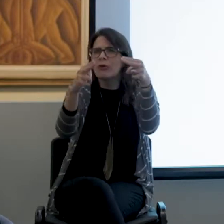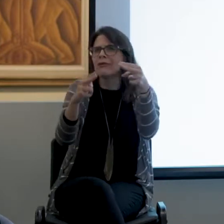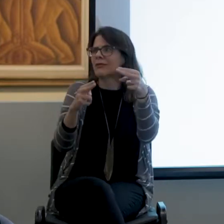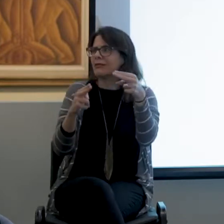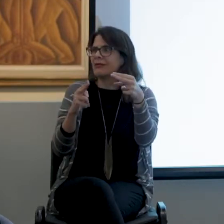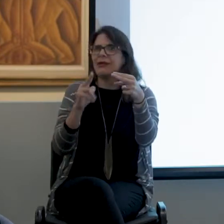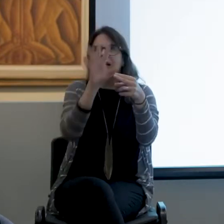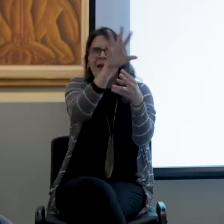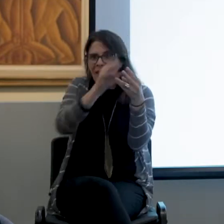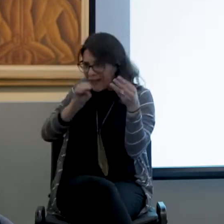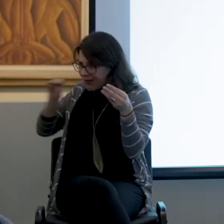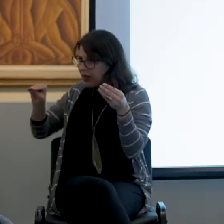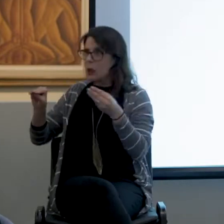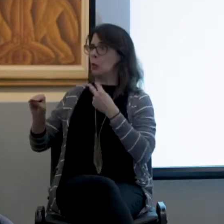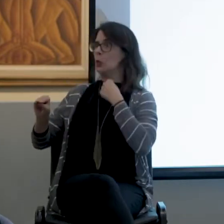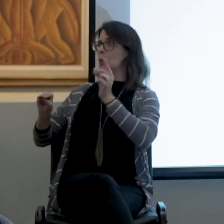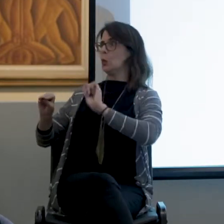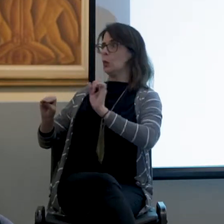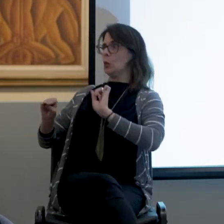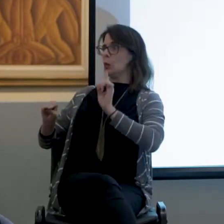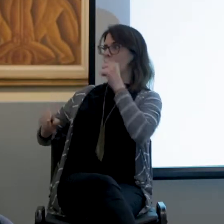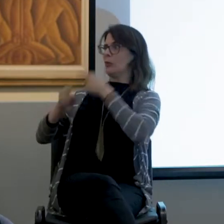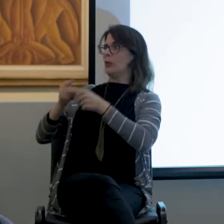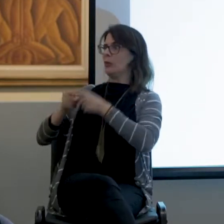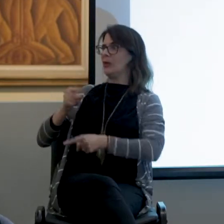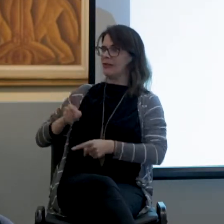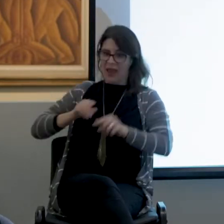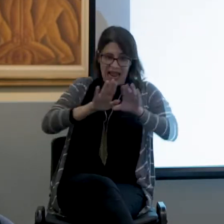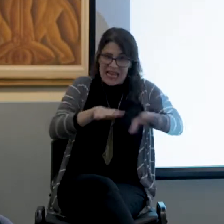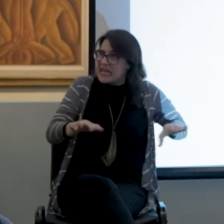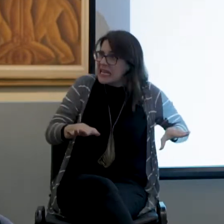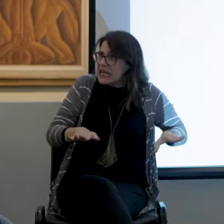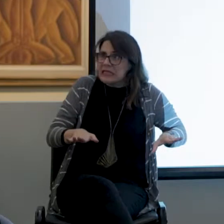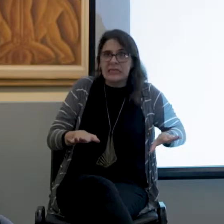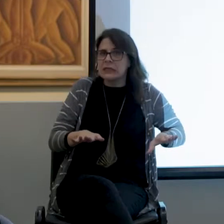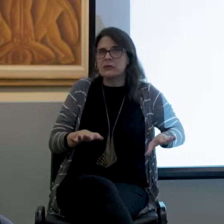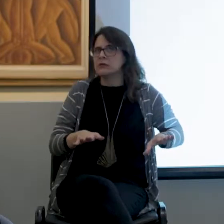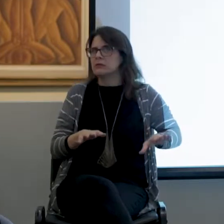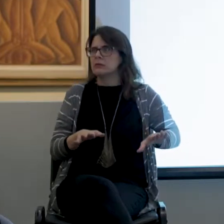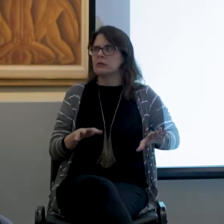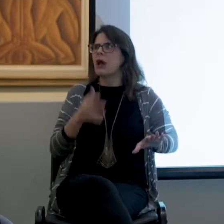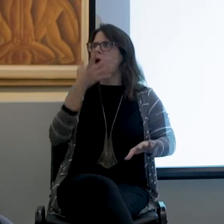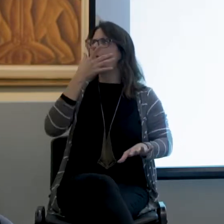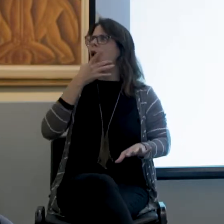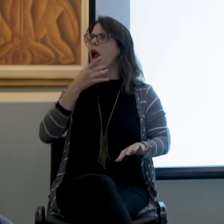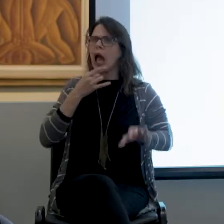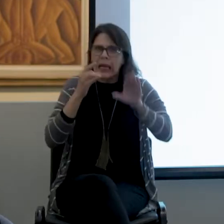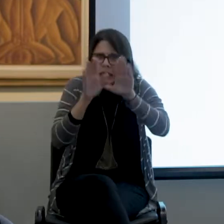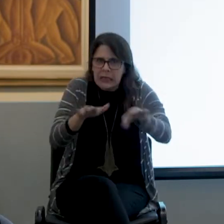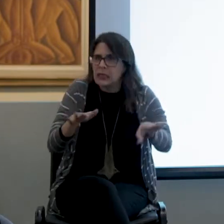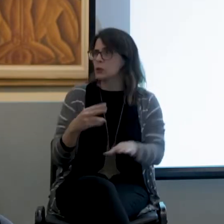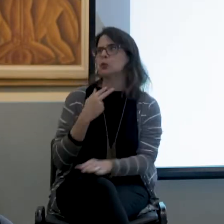representado. As crianças não podiam parecer crianças, tinham que parecer sempre adultos